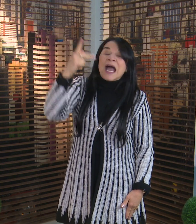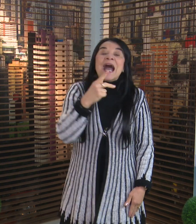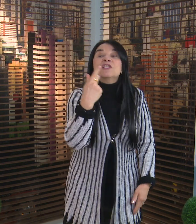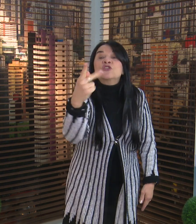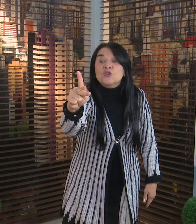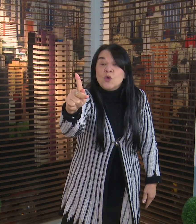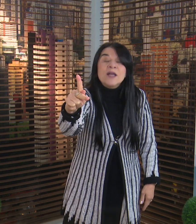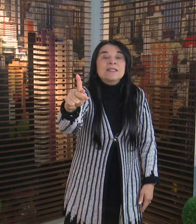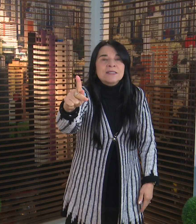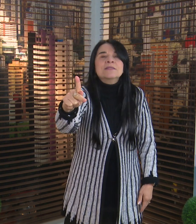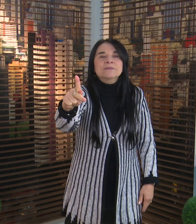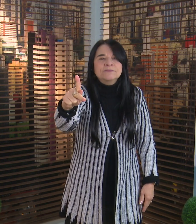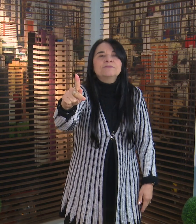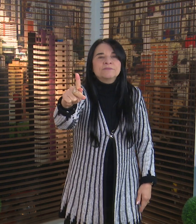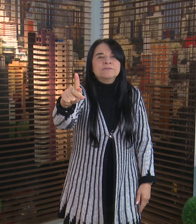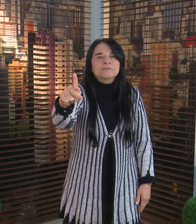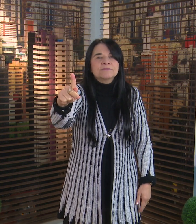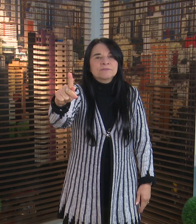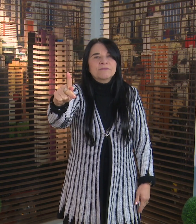as suas